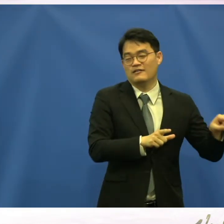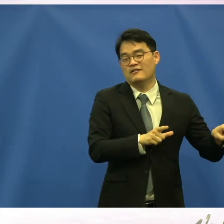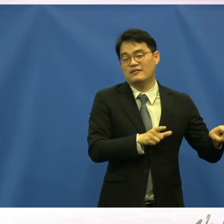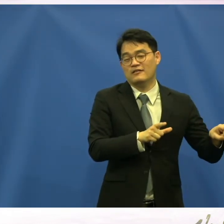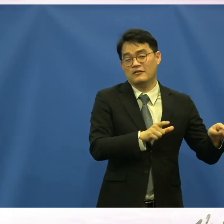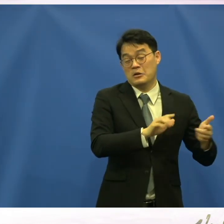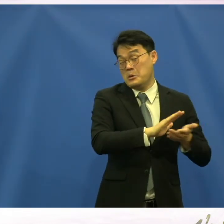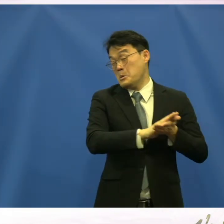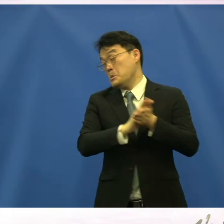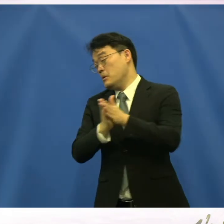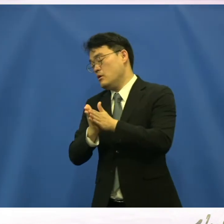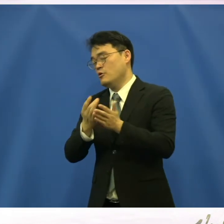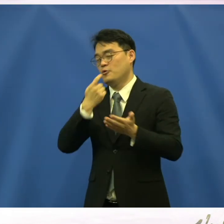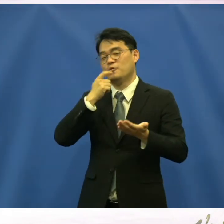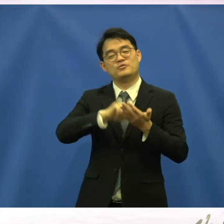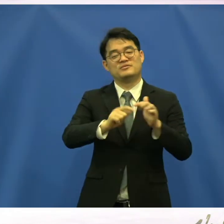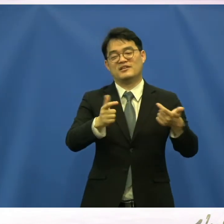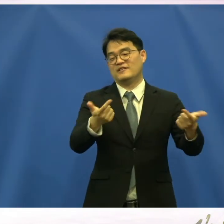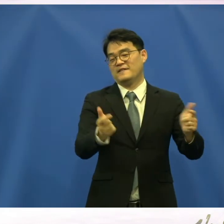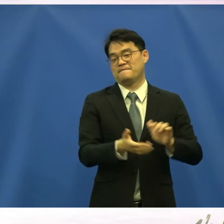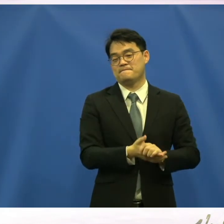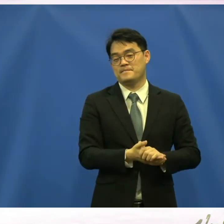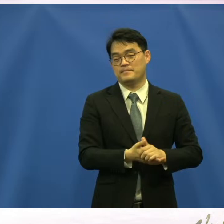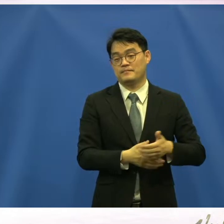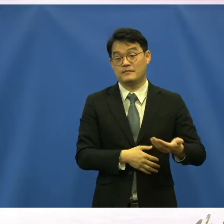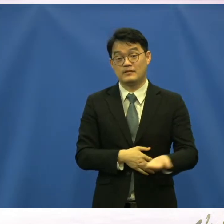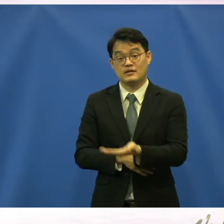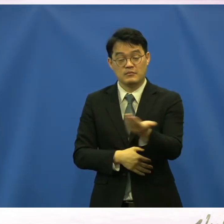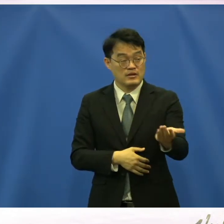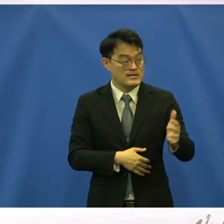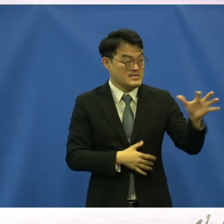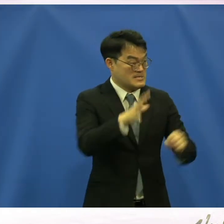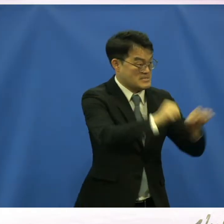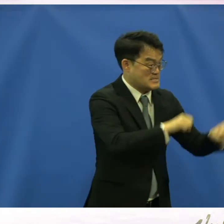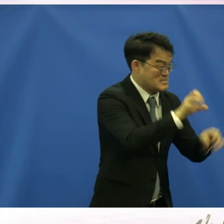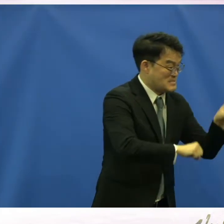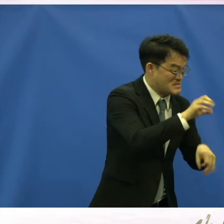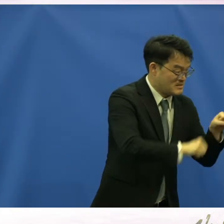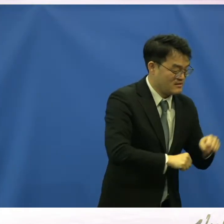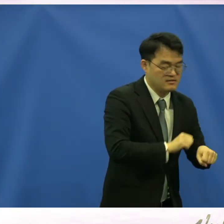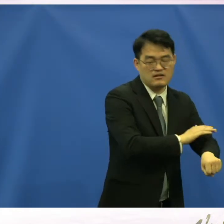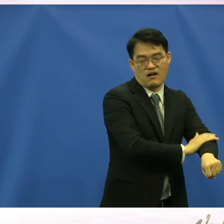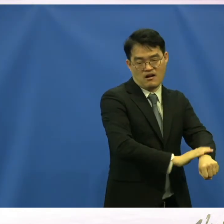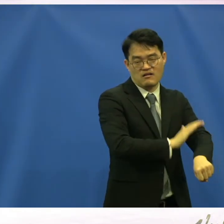여러분, 빼앗는 거는 우리가 익숙한데 내주는 거는 익숙하지가 않아요.